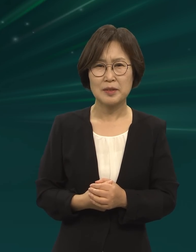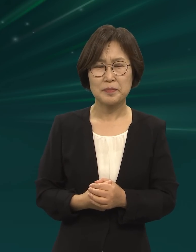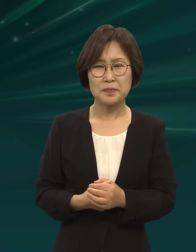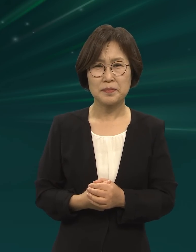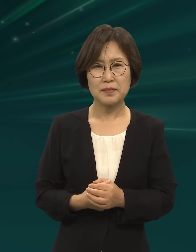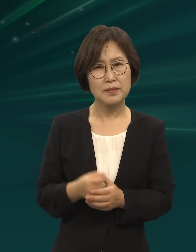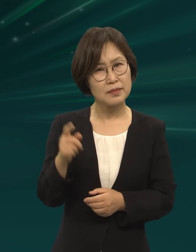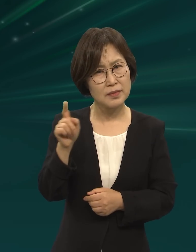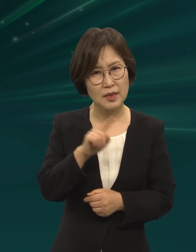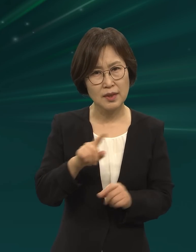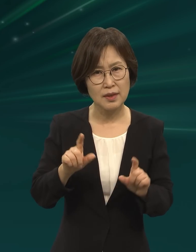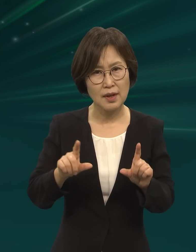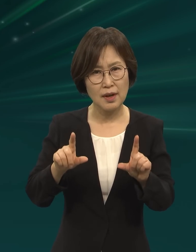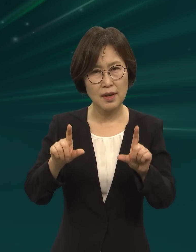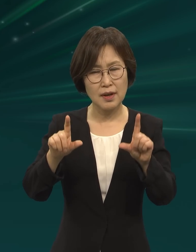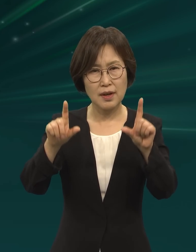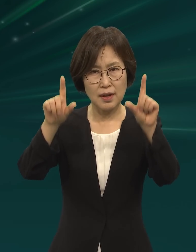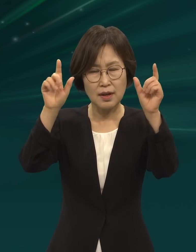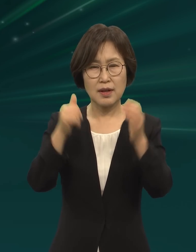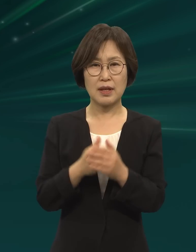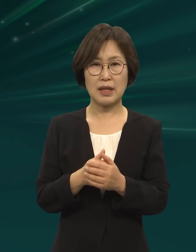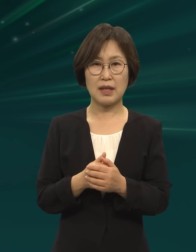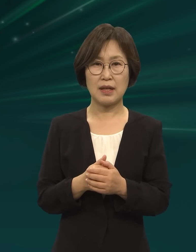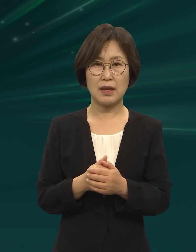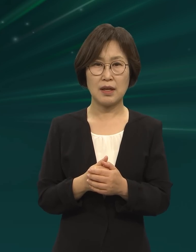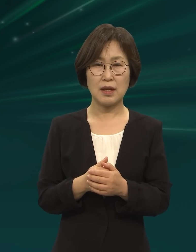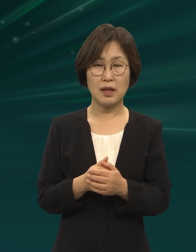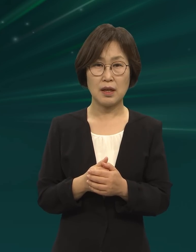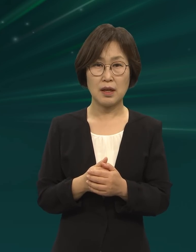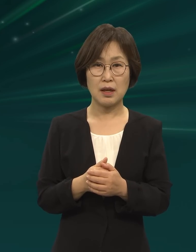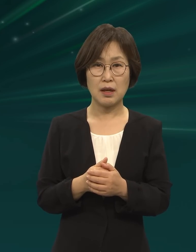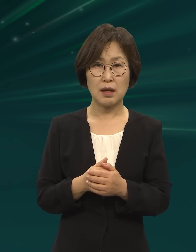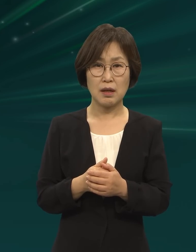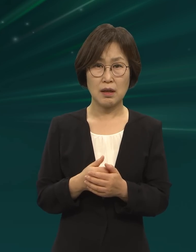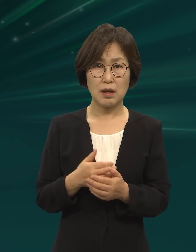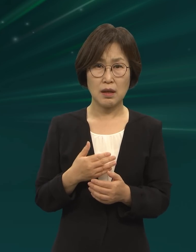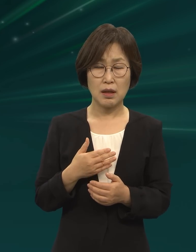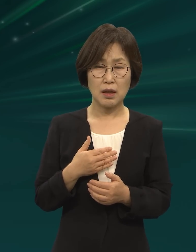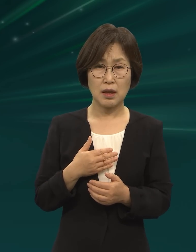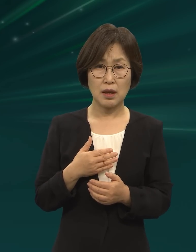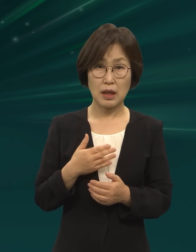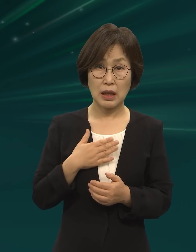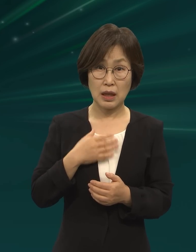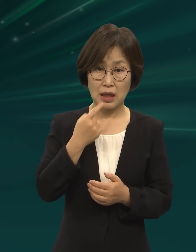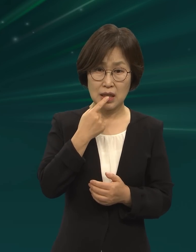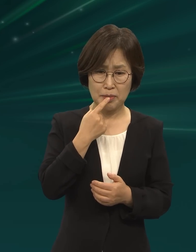날에 제 입에서 피를 나오기 시작합니다.